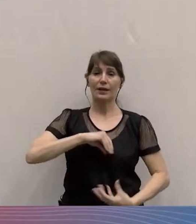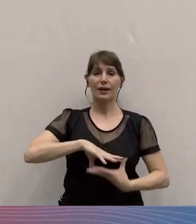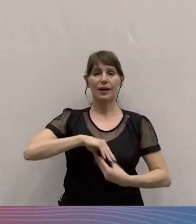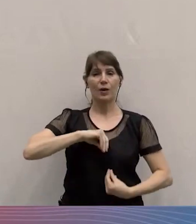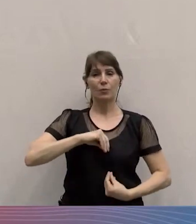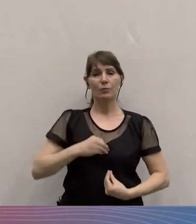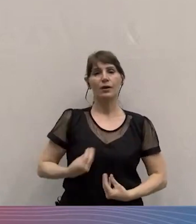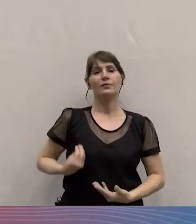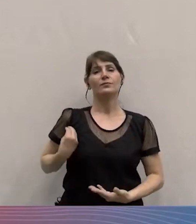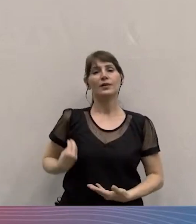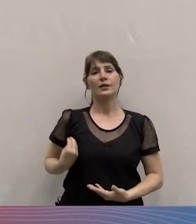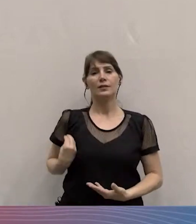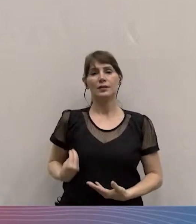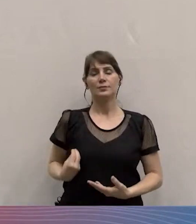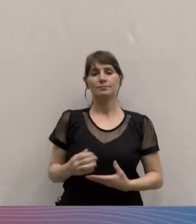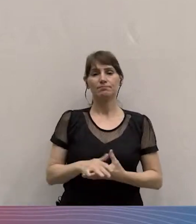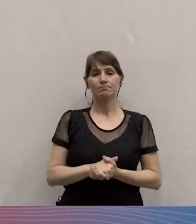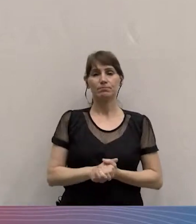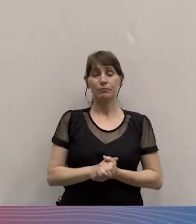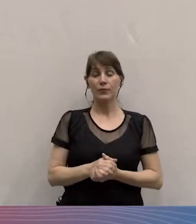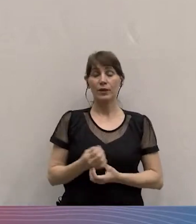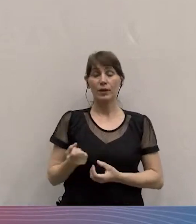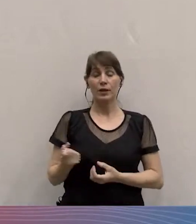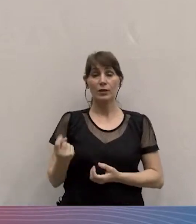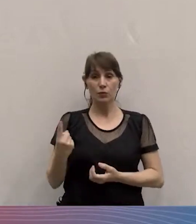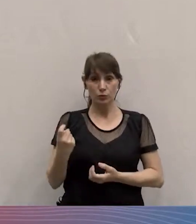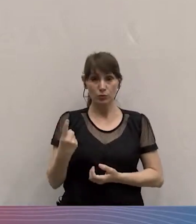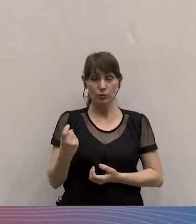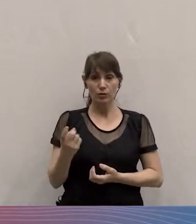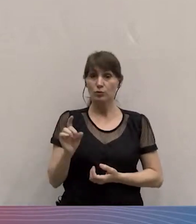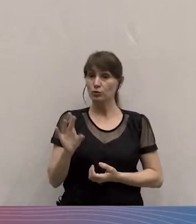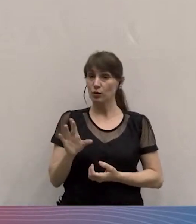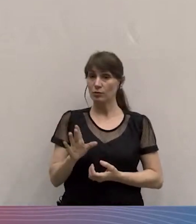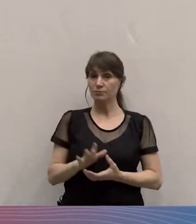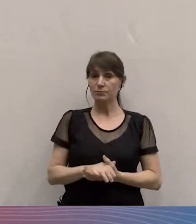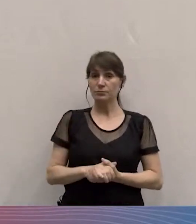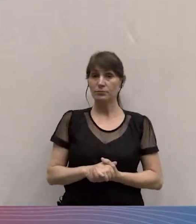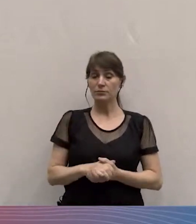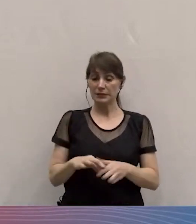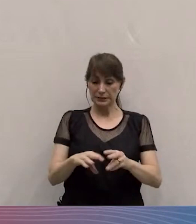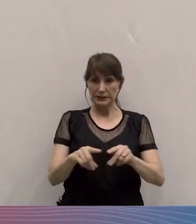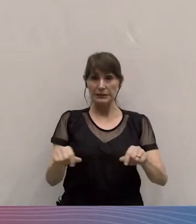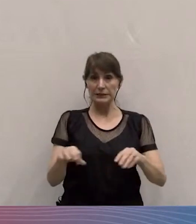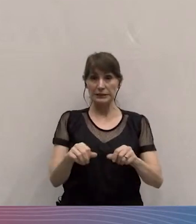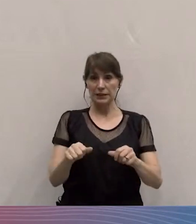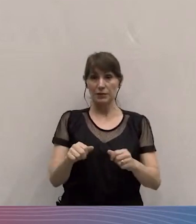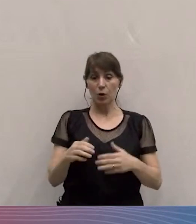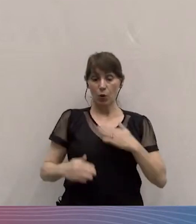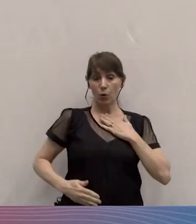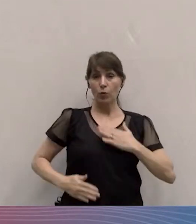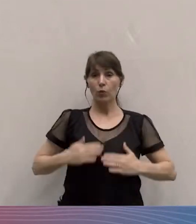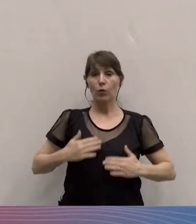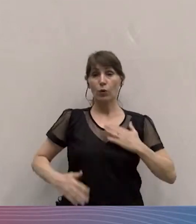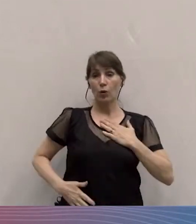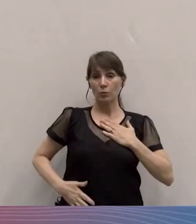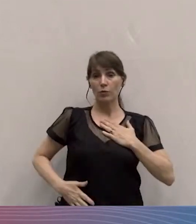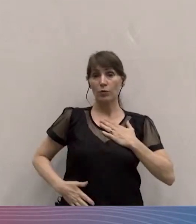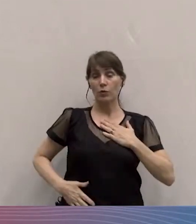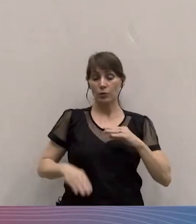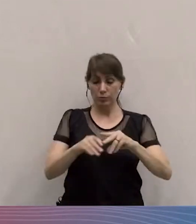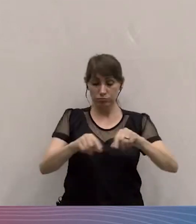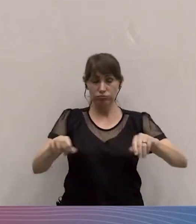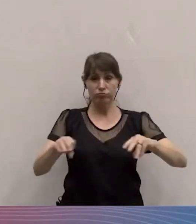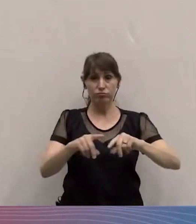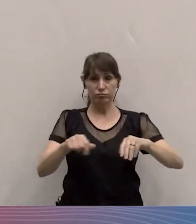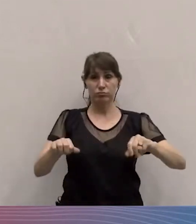vivente. E a única coisa que é feita com alguma coisa terrena é o seu corpo feito do pó da